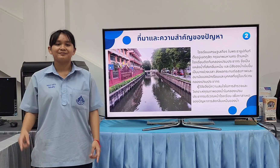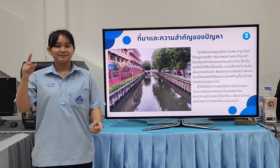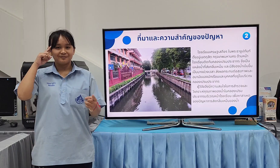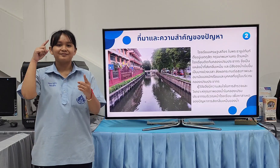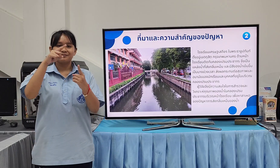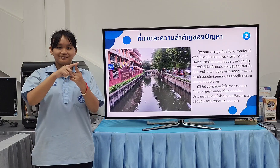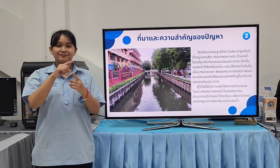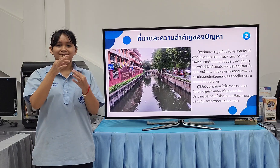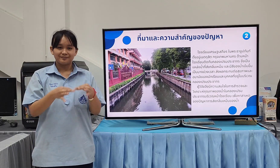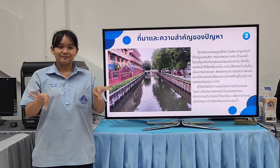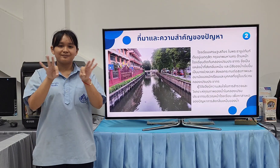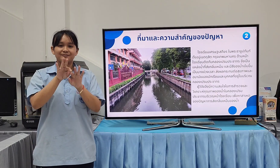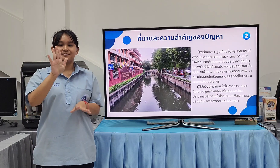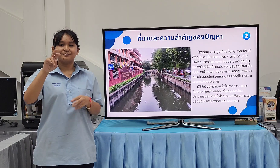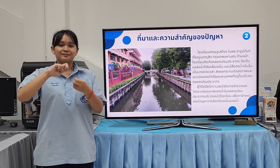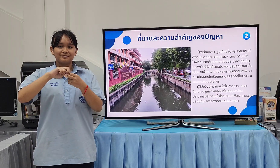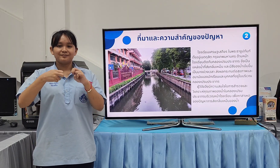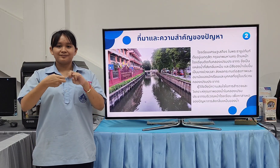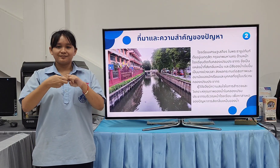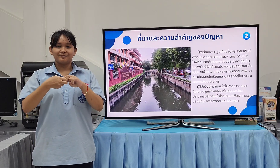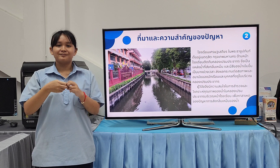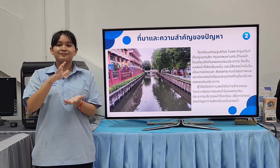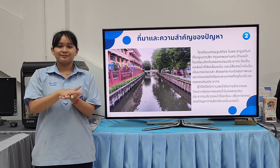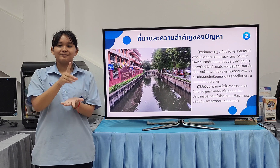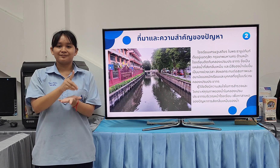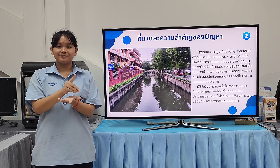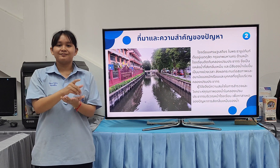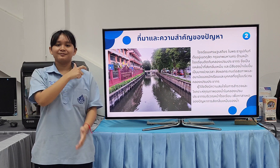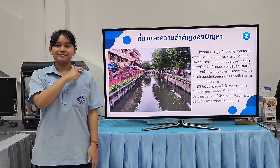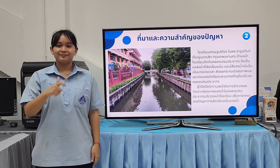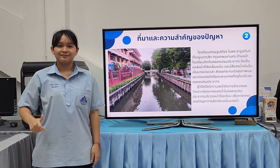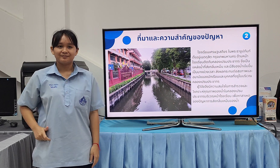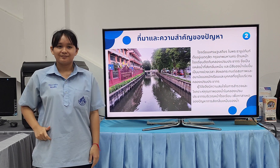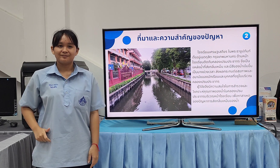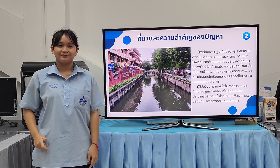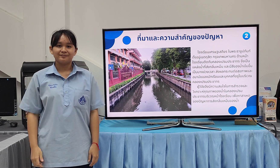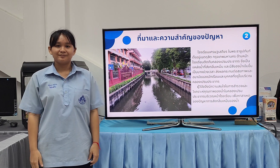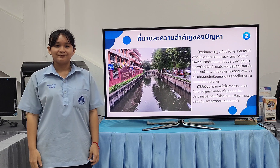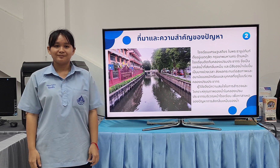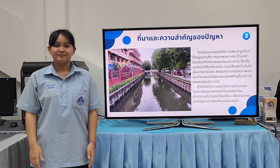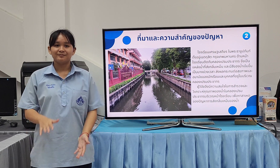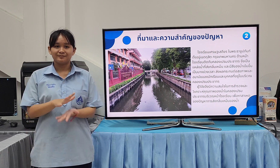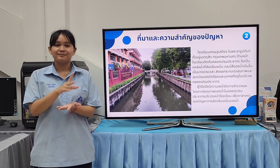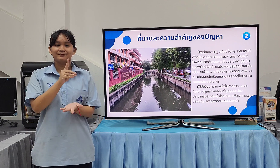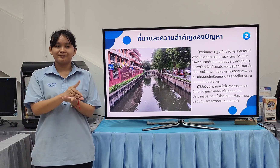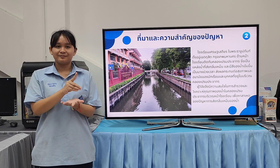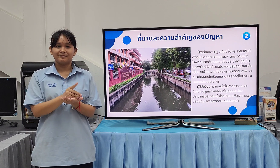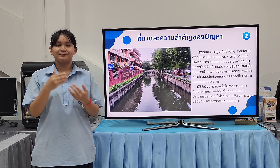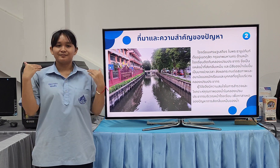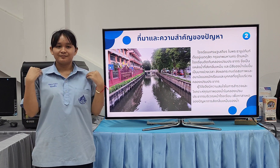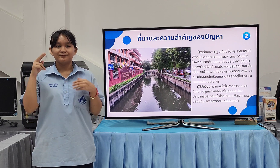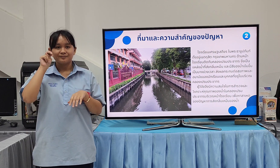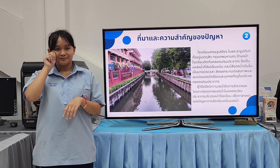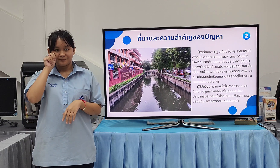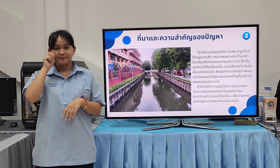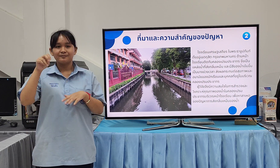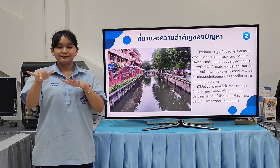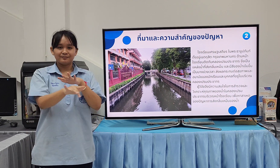ประชากรที่มาและความสำคัญของปัญหาโรงเรียนเศษเสถียรในพระราชูปถัมภ์ด้านหน้าโรง